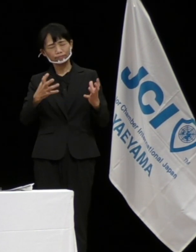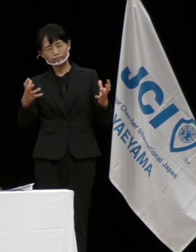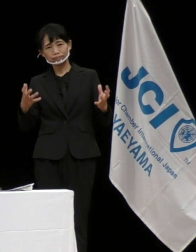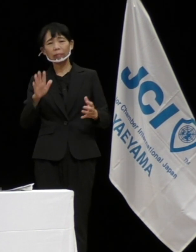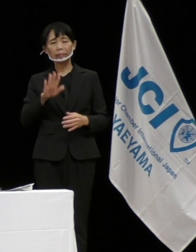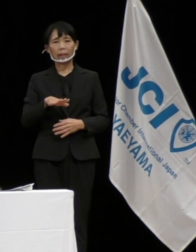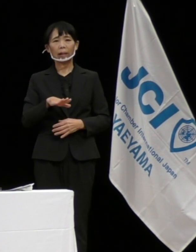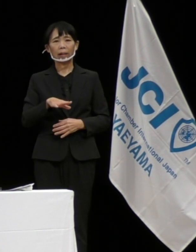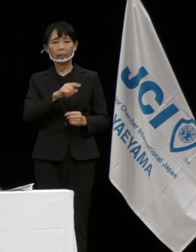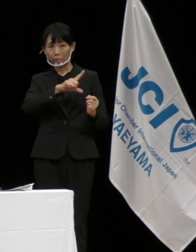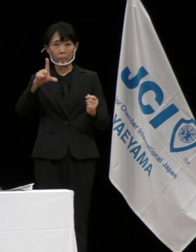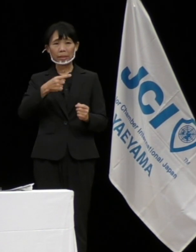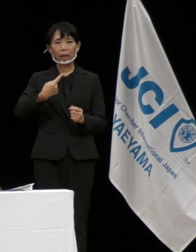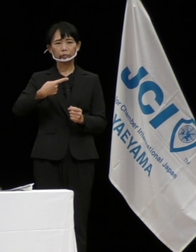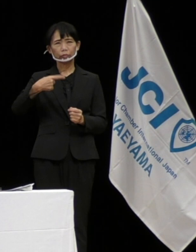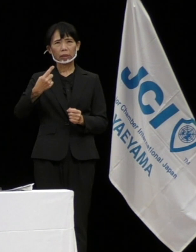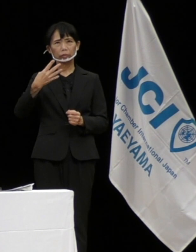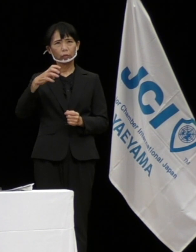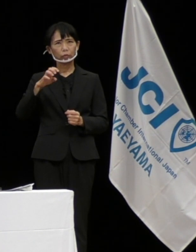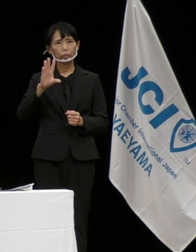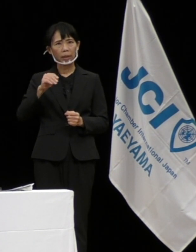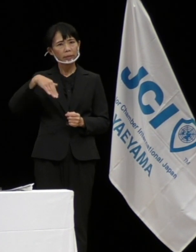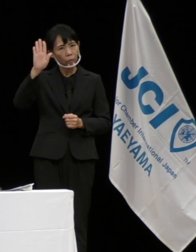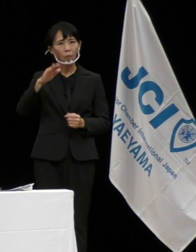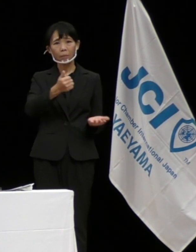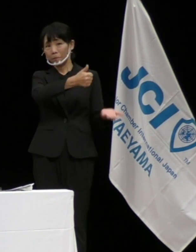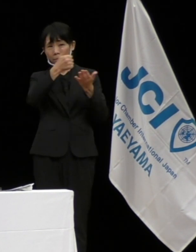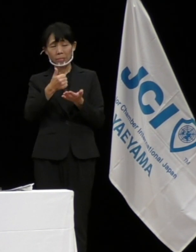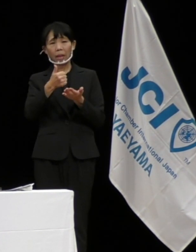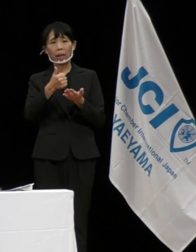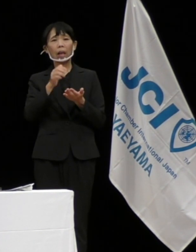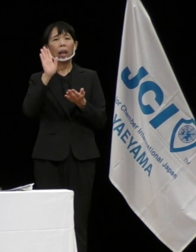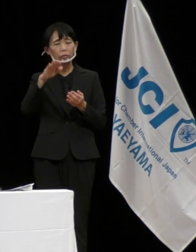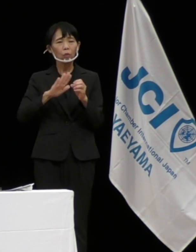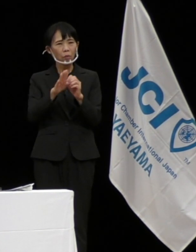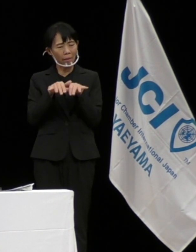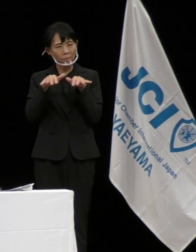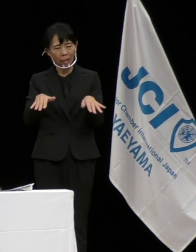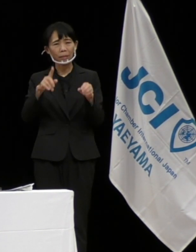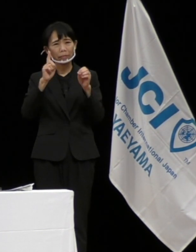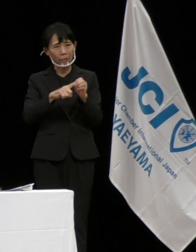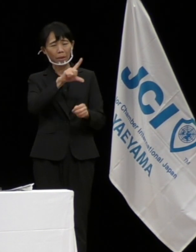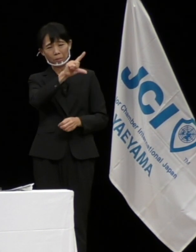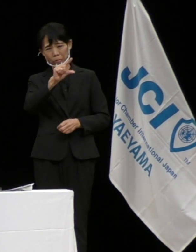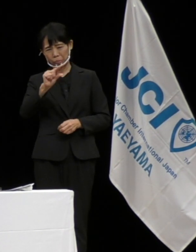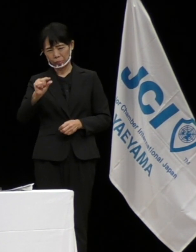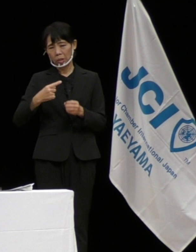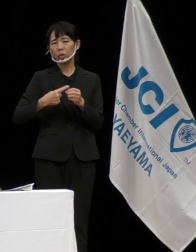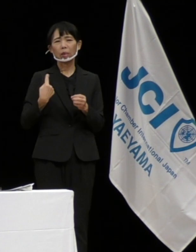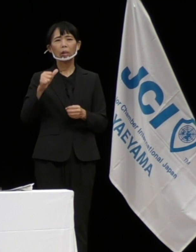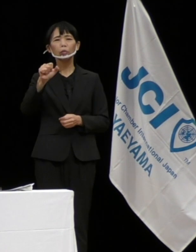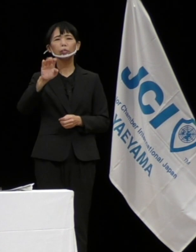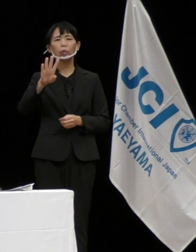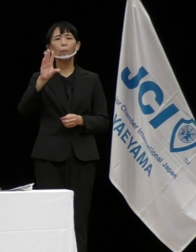もご存知のように年間これはれ非常に厳しい状況になって昨年の間購入客数は54万人と